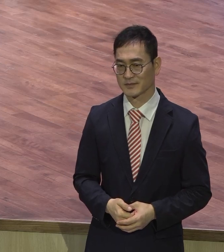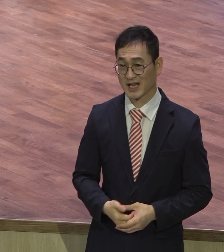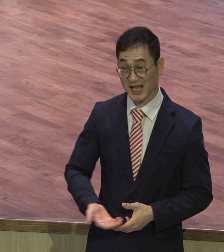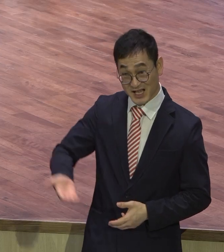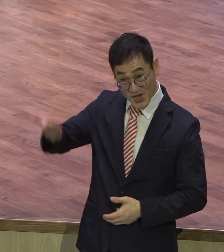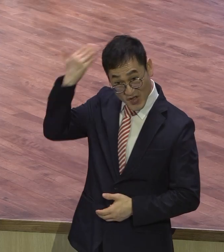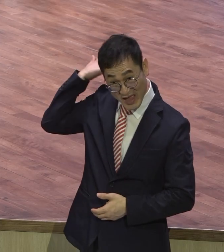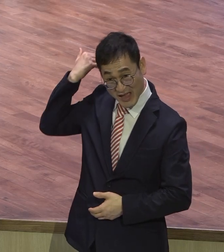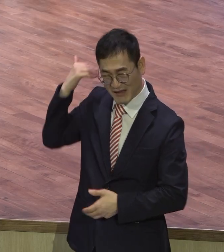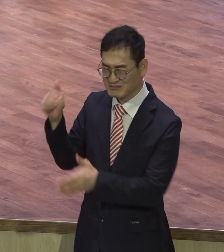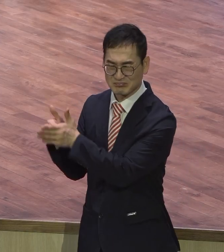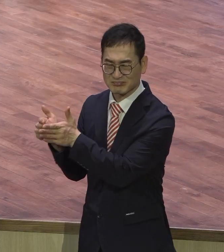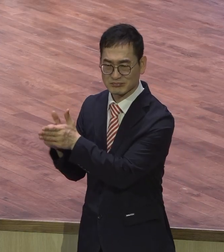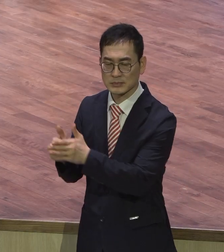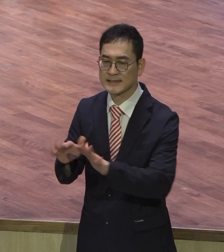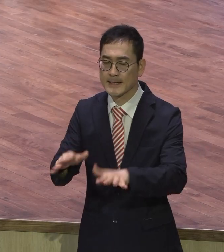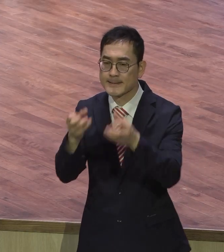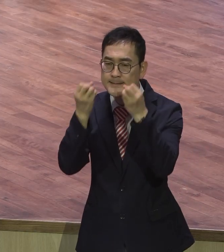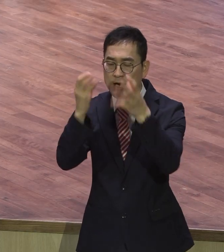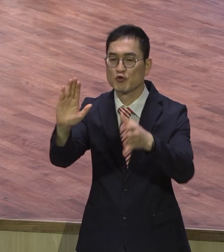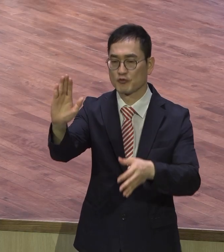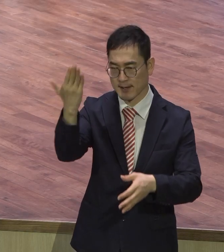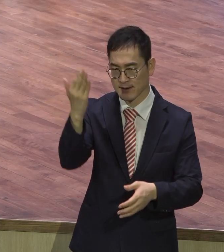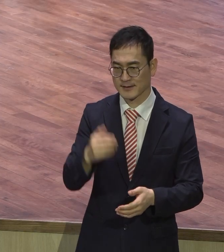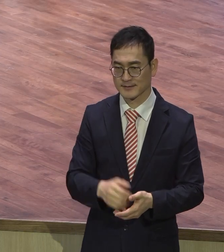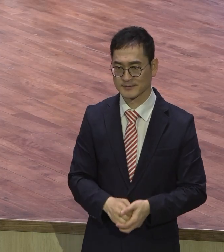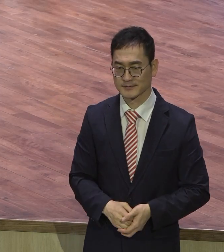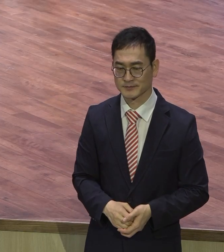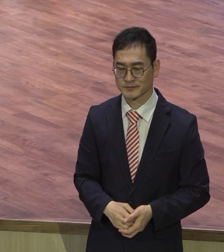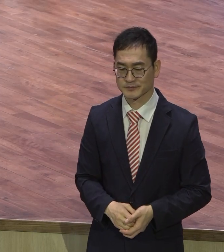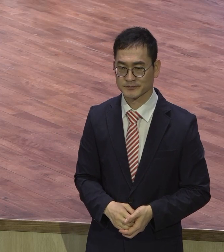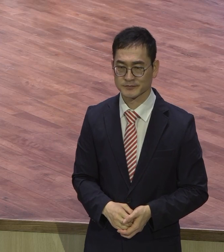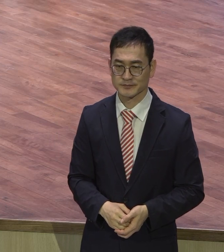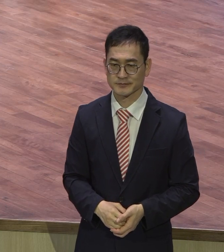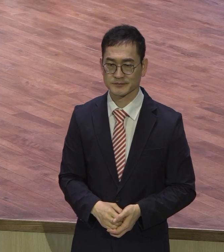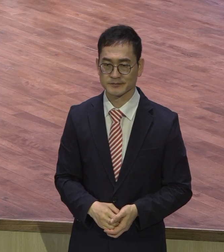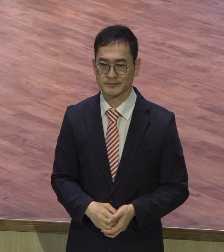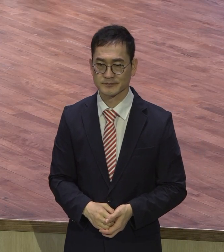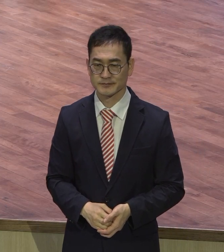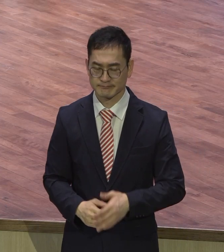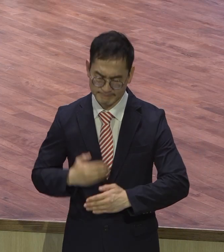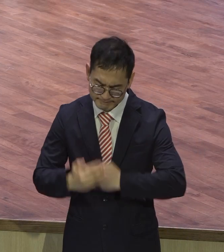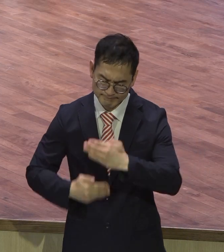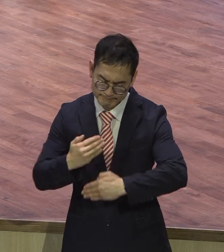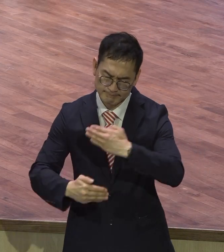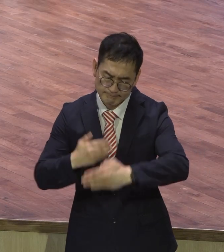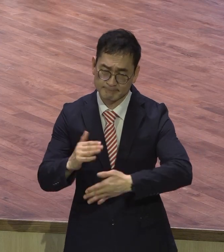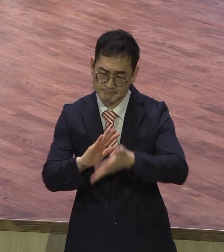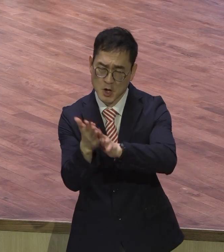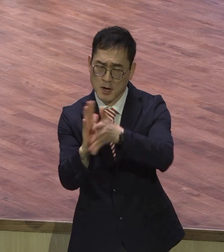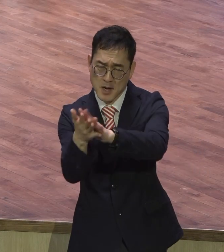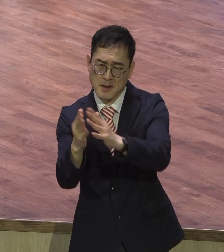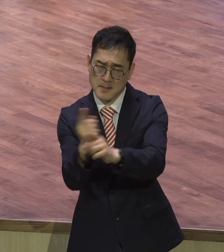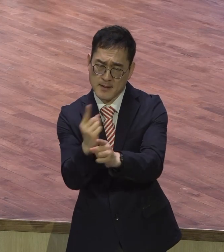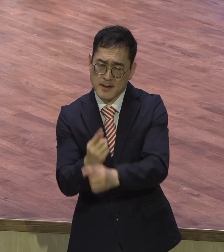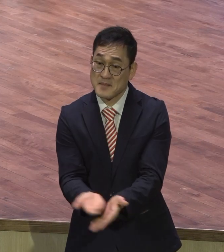지나갔다 새것이 되었다 더 나아가 그렇게 변화된 자를 사용하세요